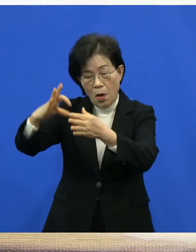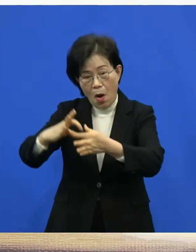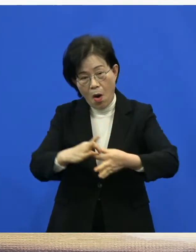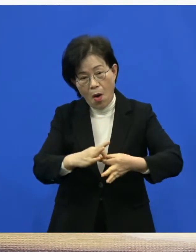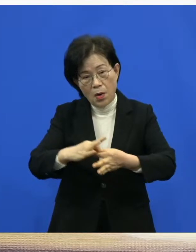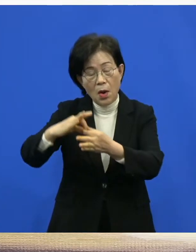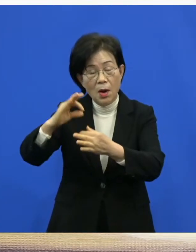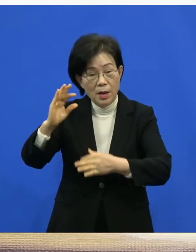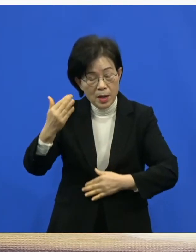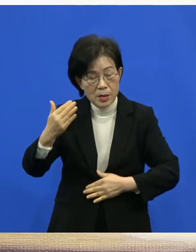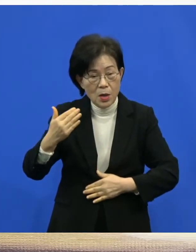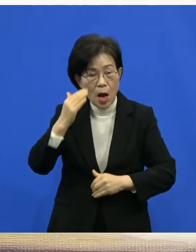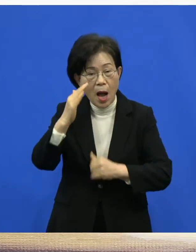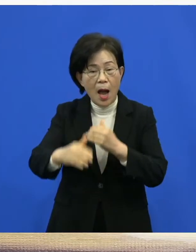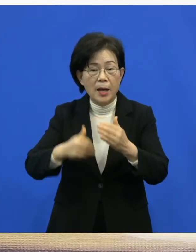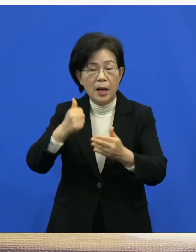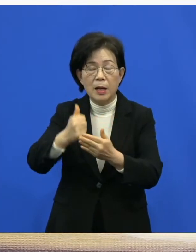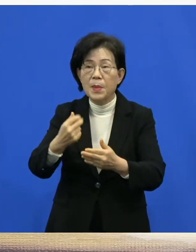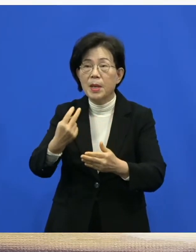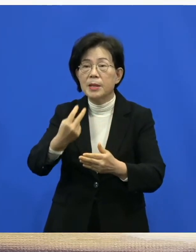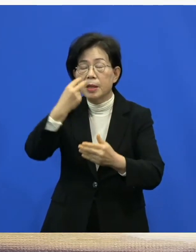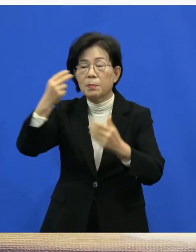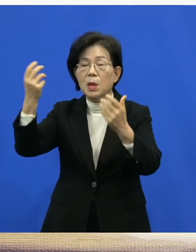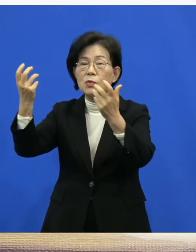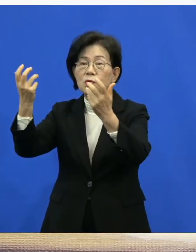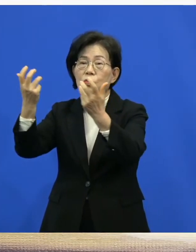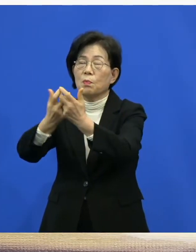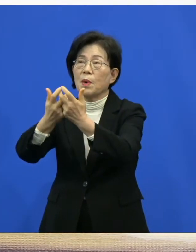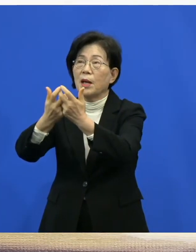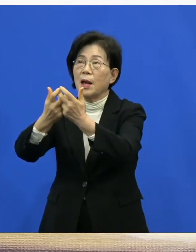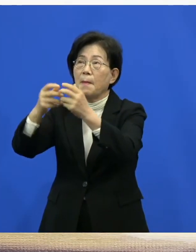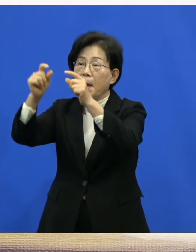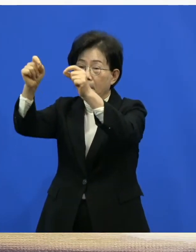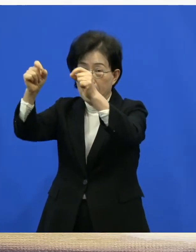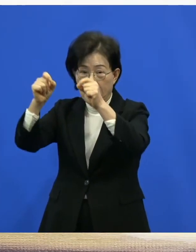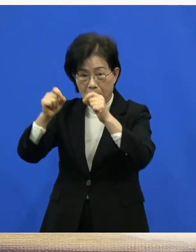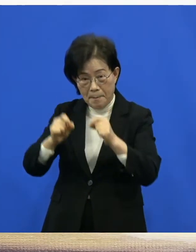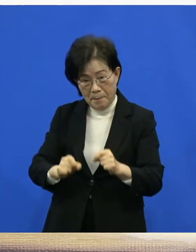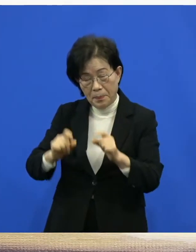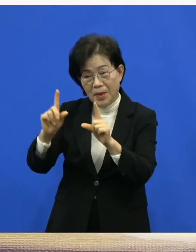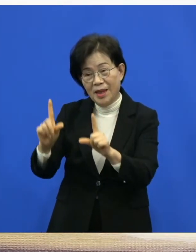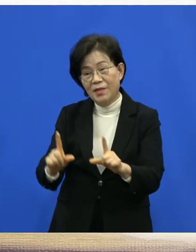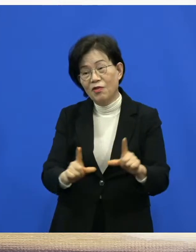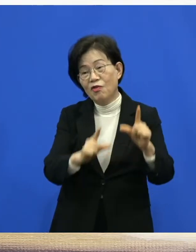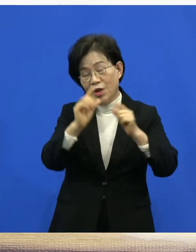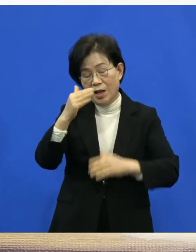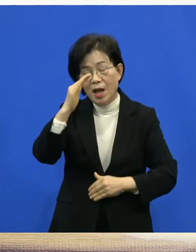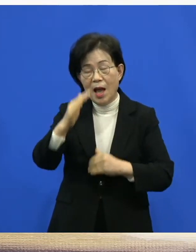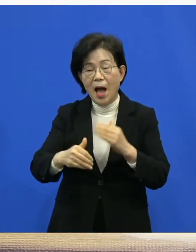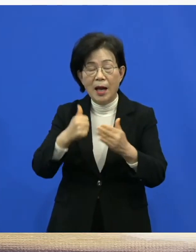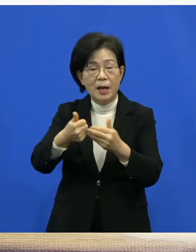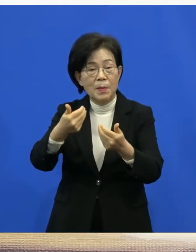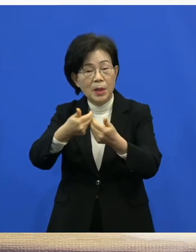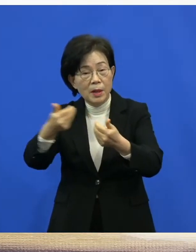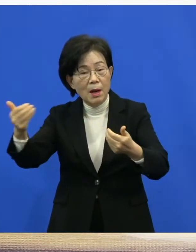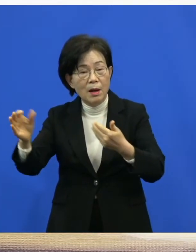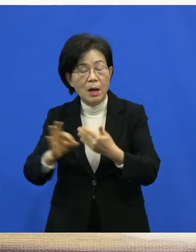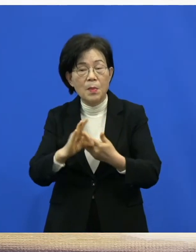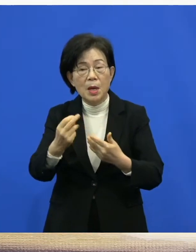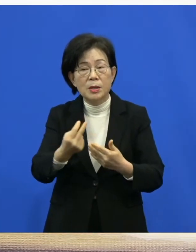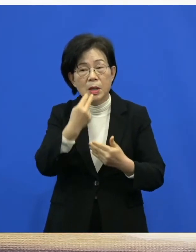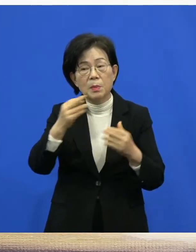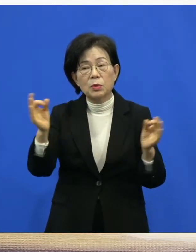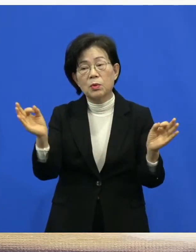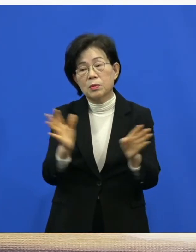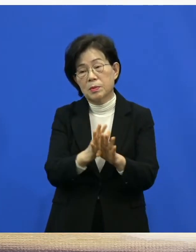연결되어서 우리도 그 하나님의 생명의 충만함을 함께 누리는 거예요. 그러니까 하나님이 떠나면 생명체는